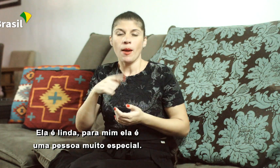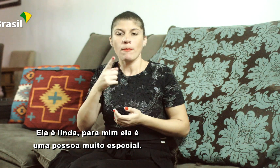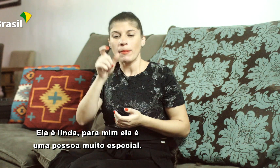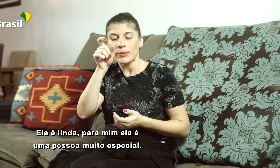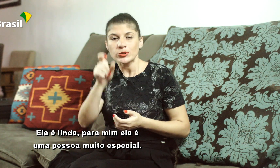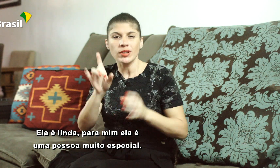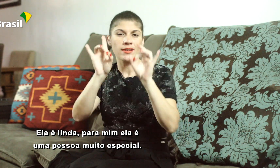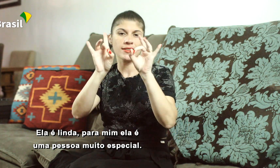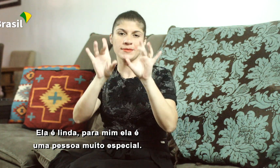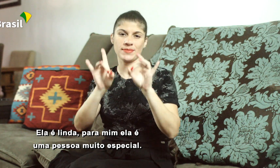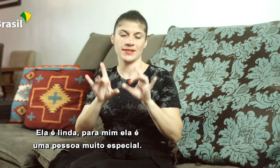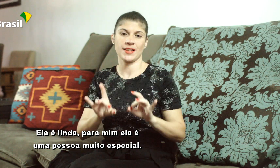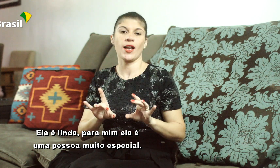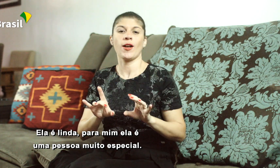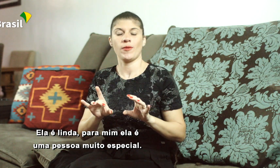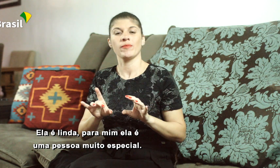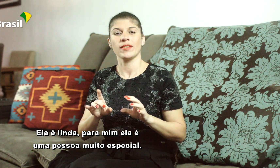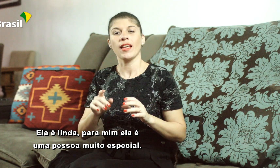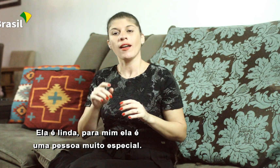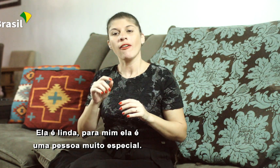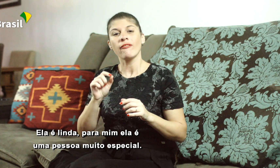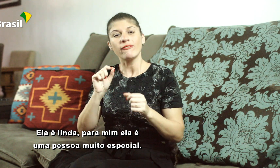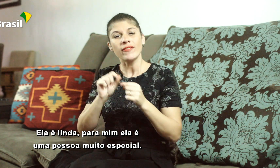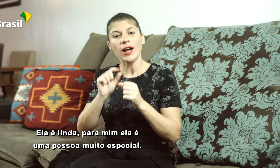mim ela é uma pessoa muito especial.